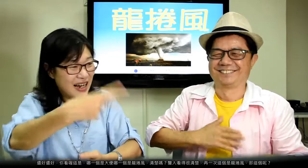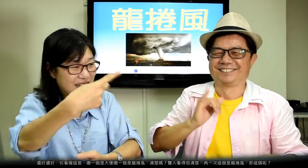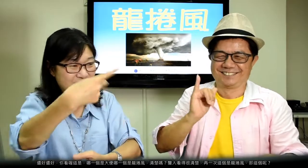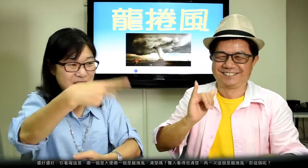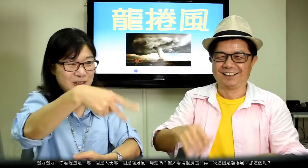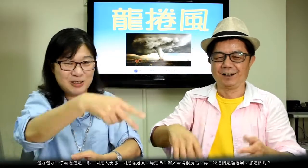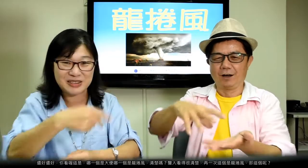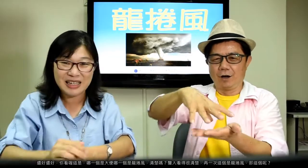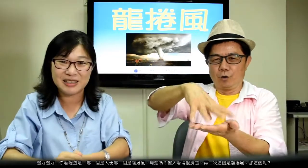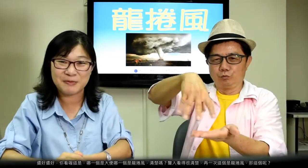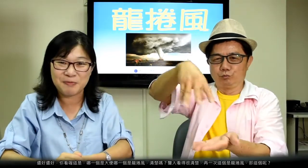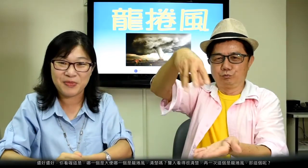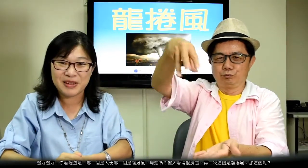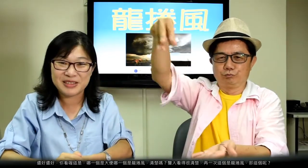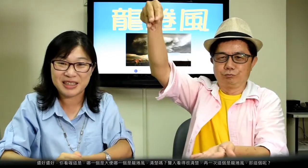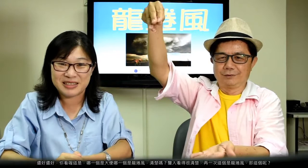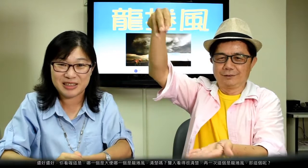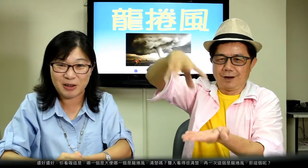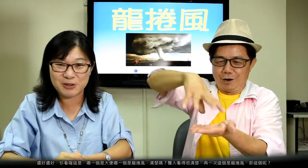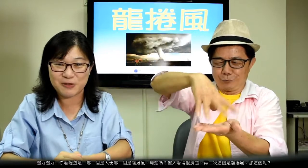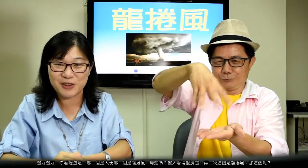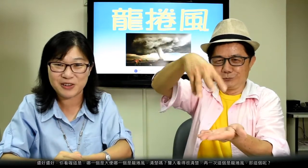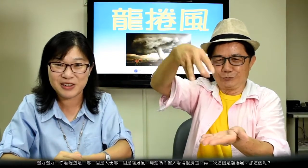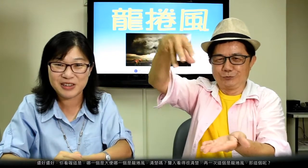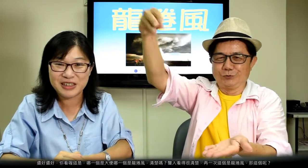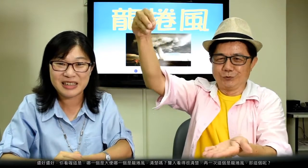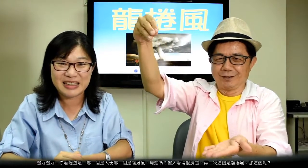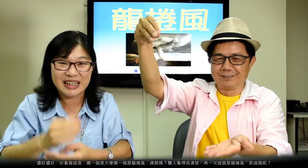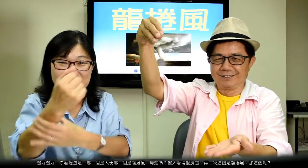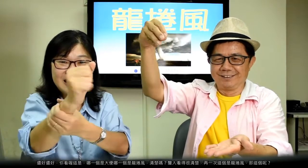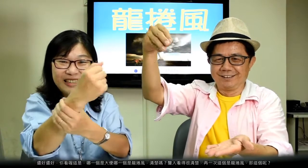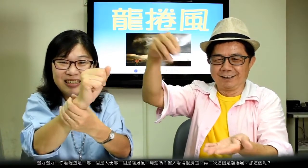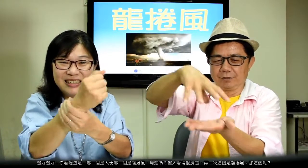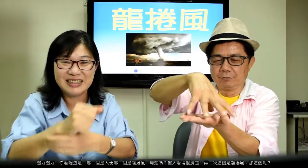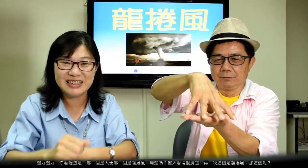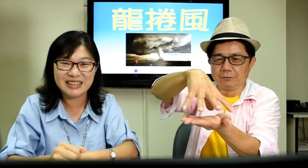看得很清楚。再一次，这个是龙卷风，那这个呢？